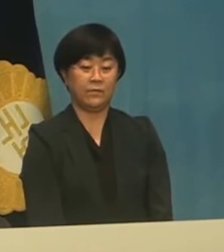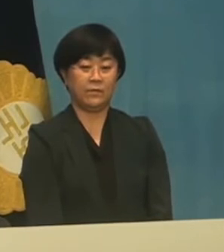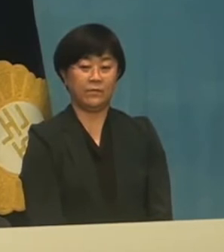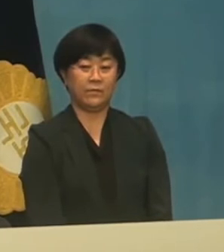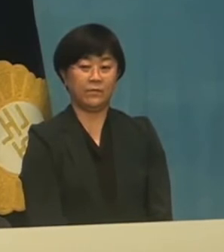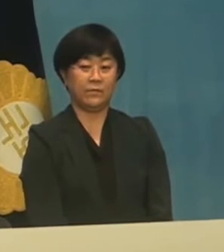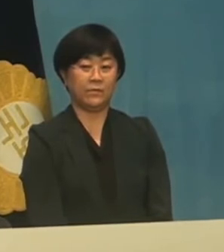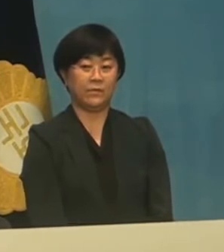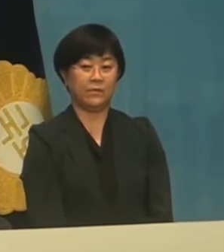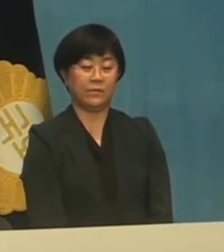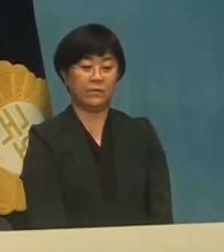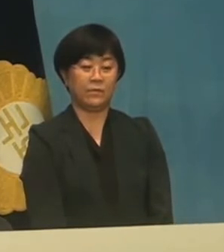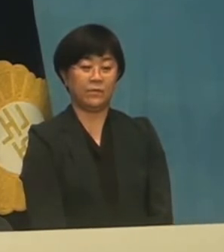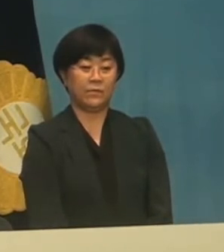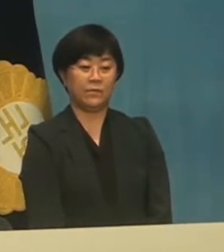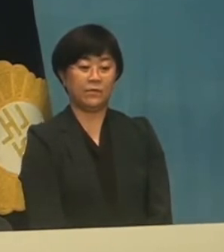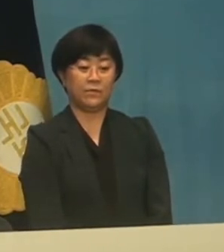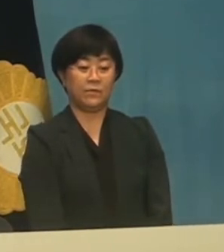네.